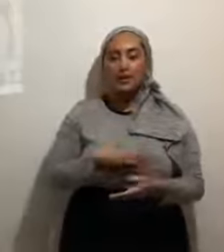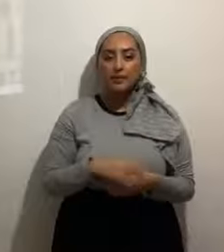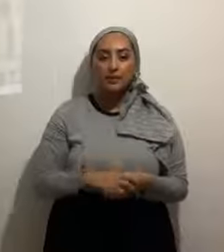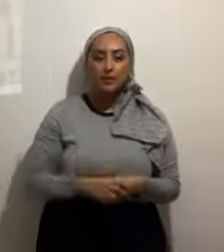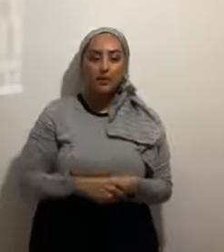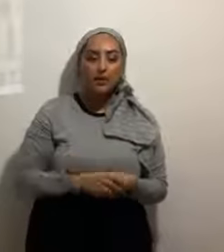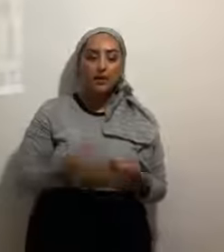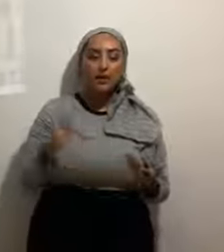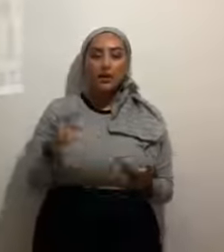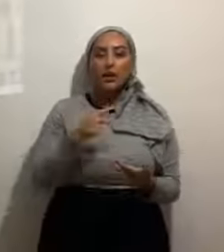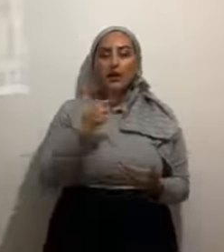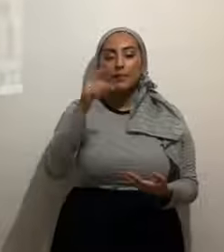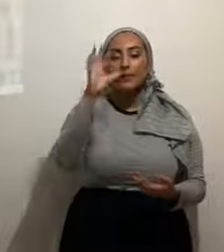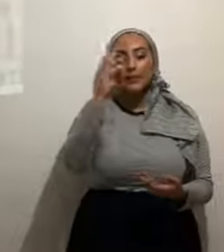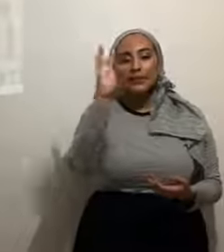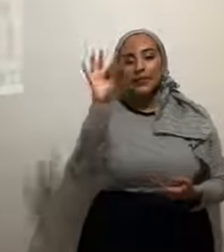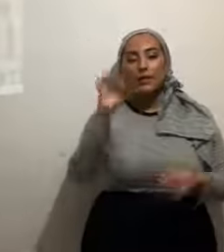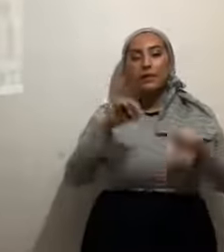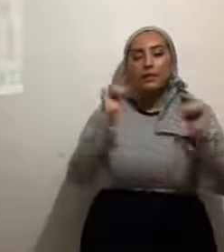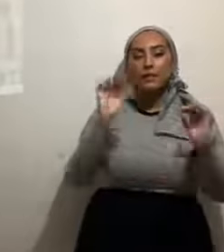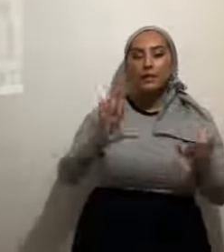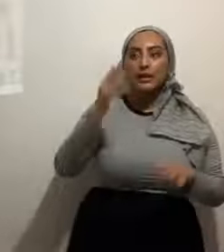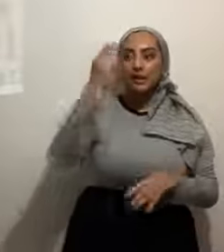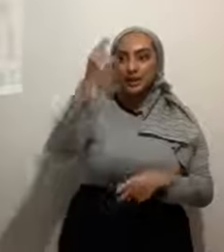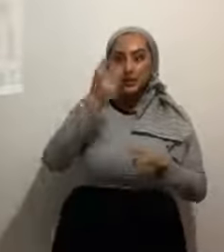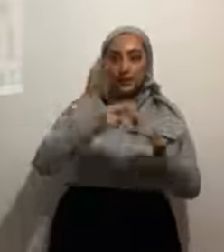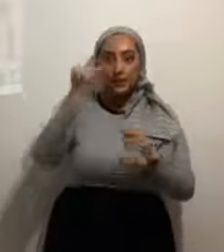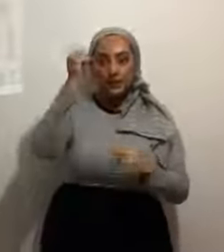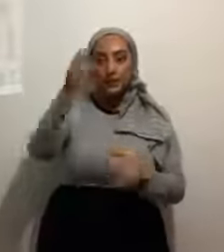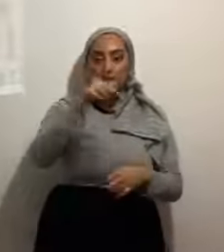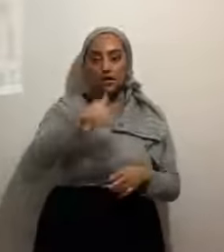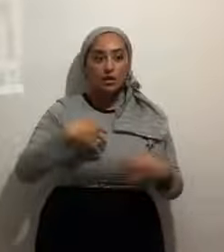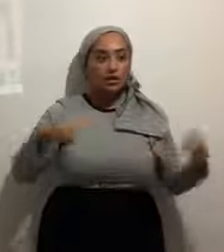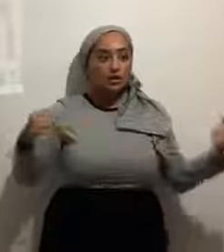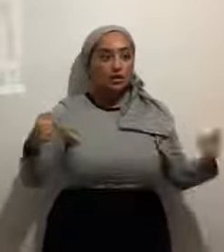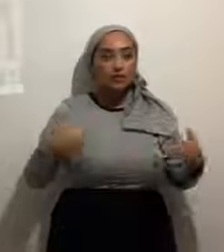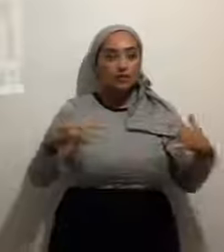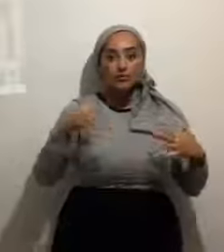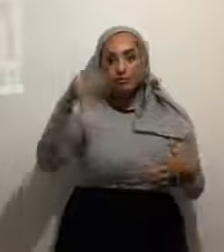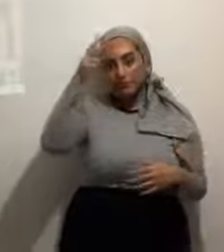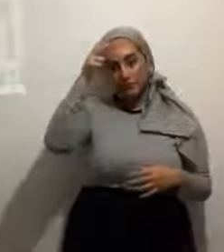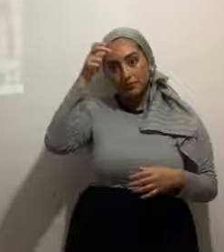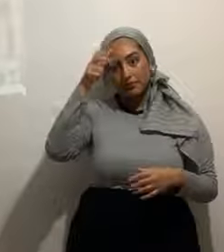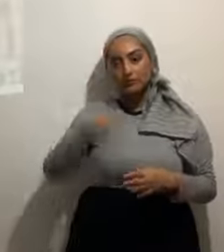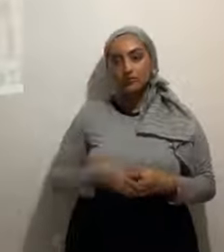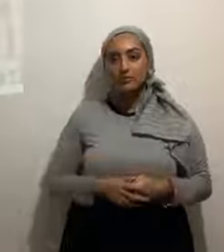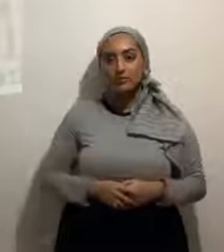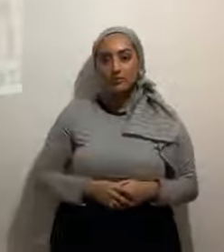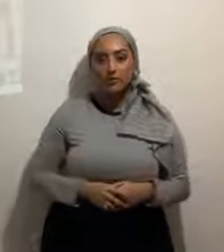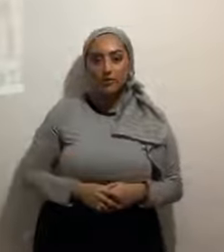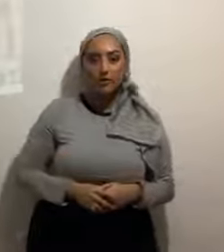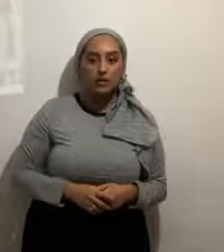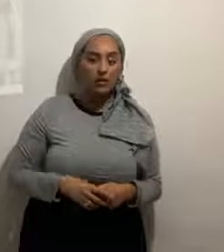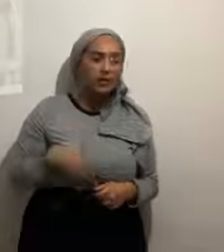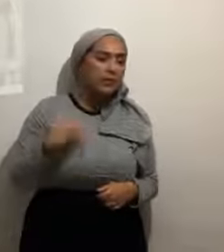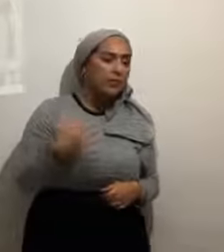Salmo 69. Bendito es el nombre de Yahshua. Y tú temblando por la bestia. Ay, qué cosa, qué